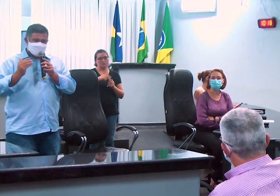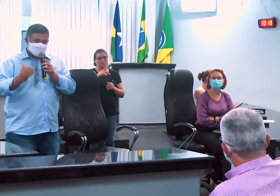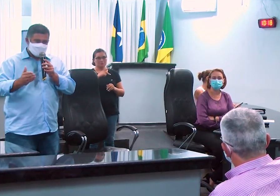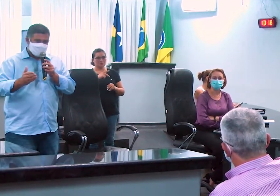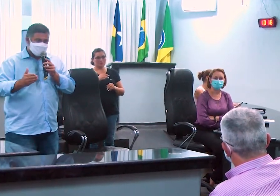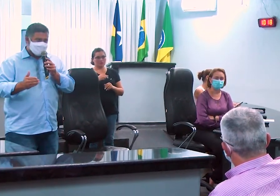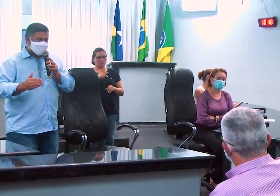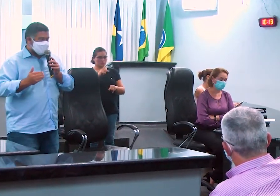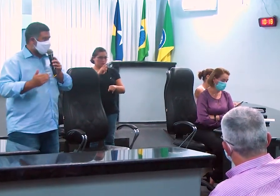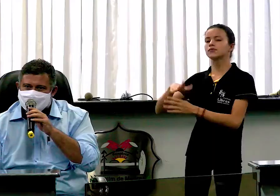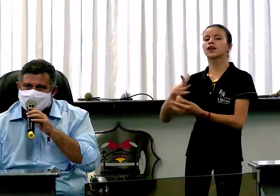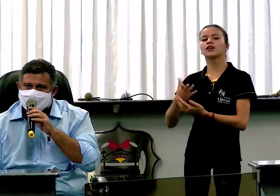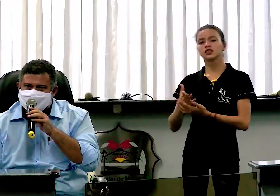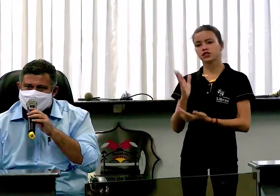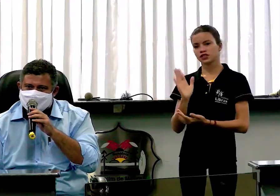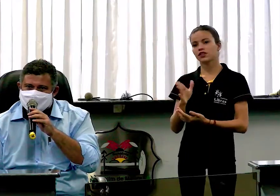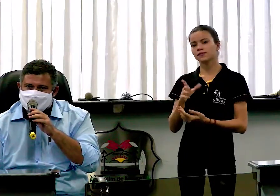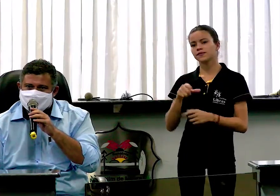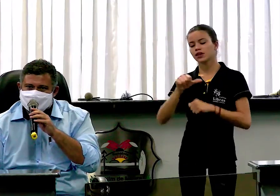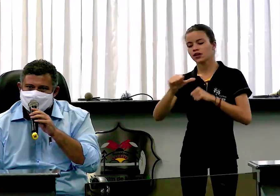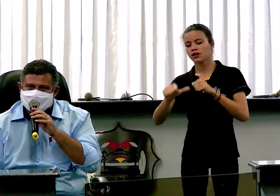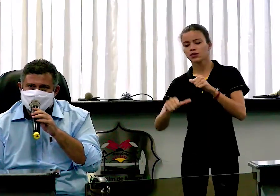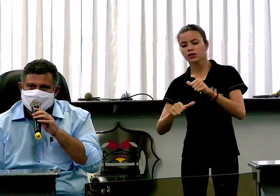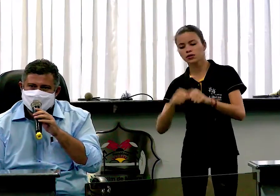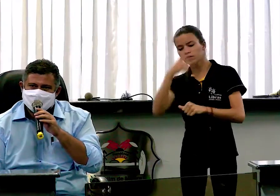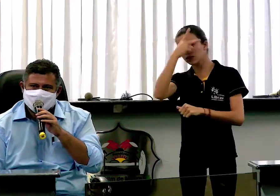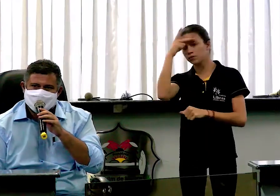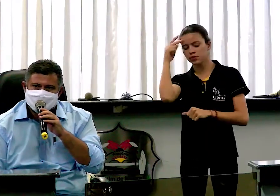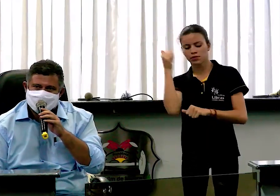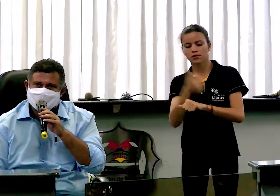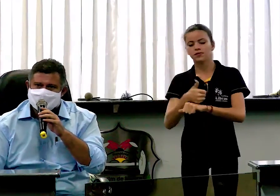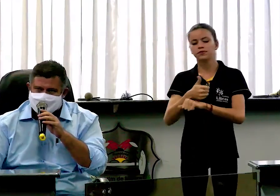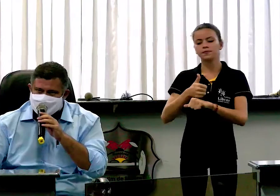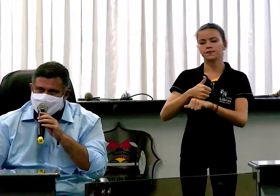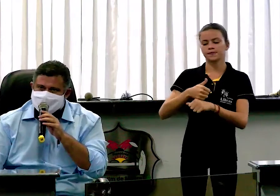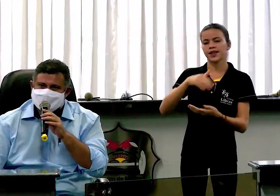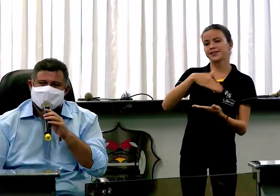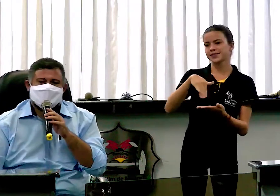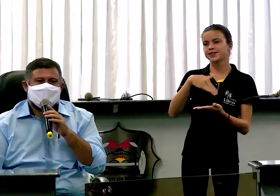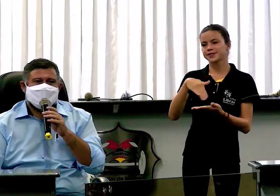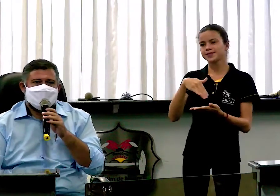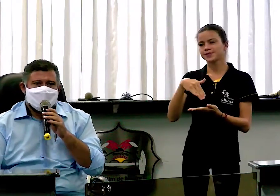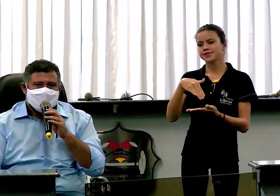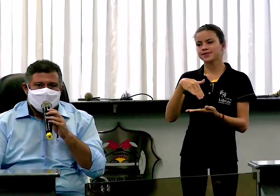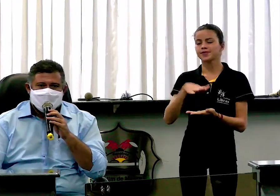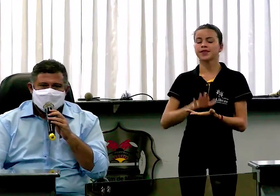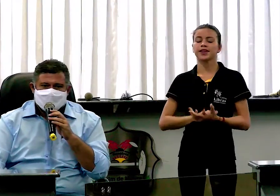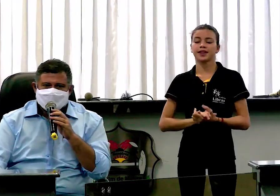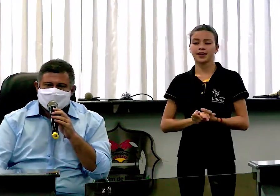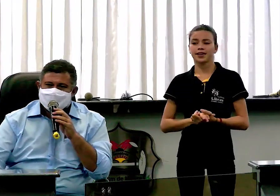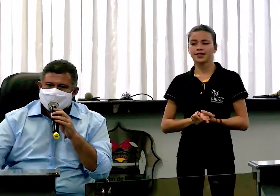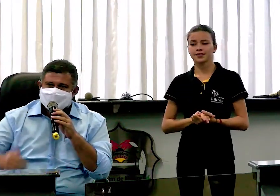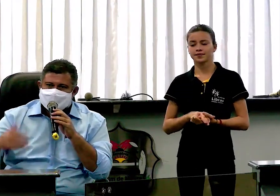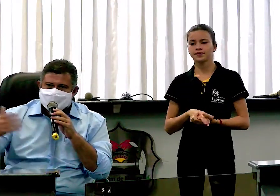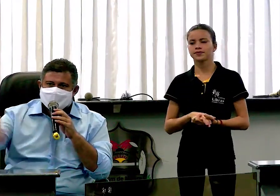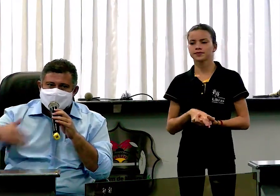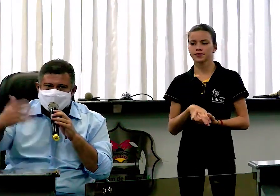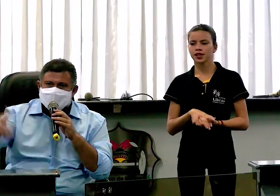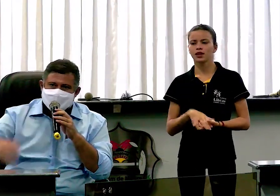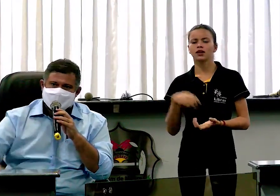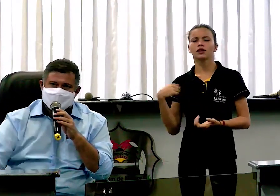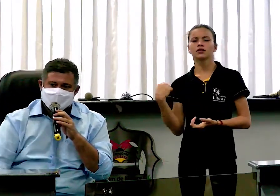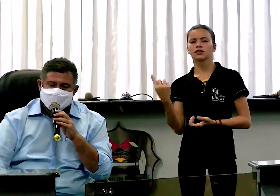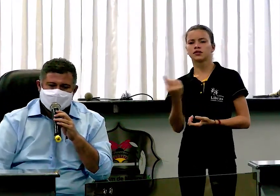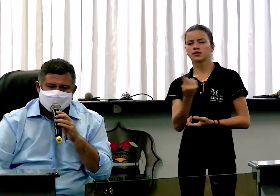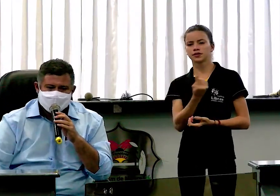ações no município continuam mesmo com o desligamento de algumas secretarias nesse período nós estamos